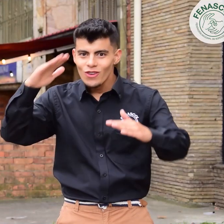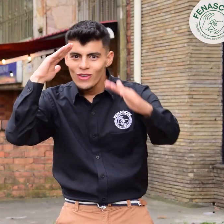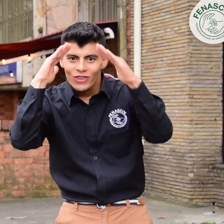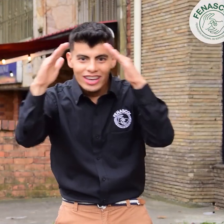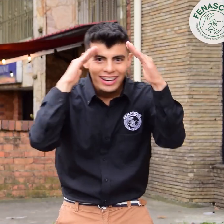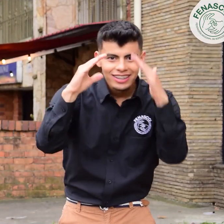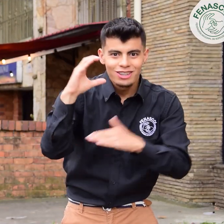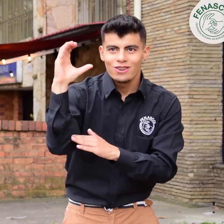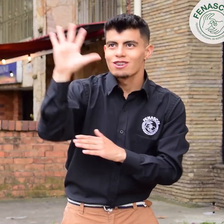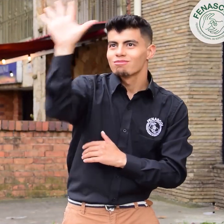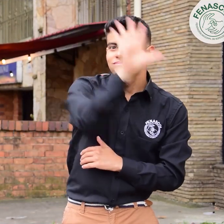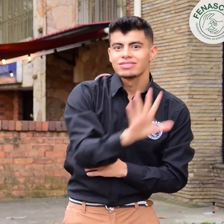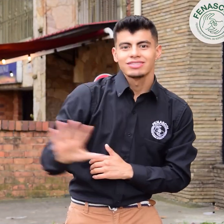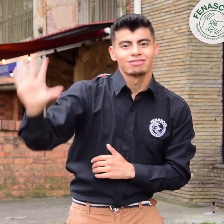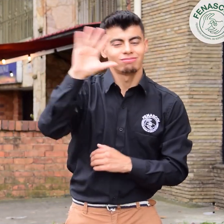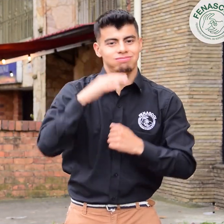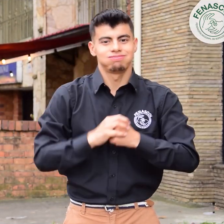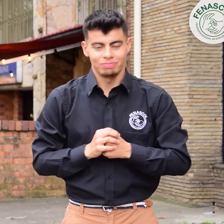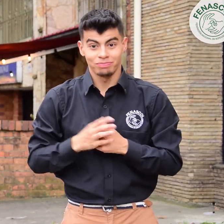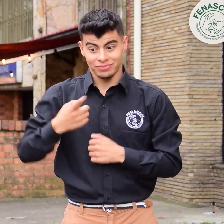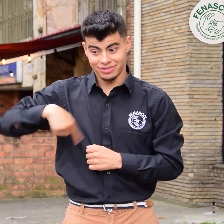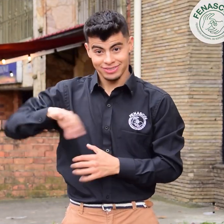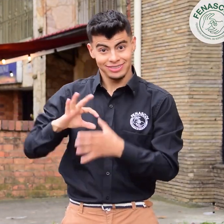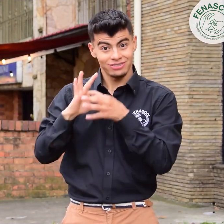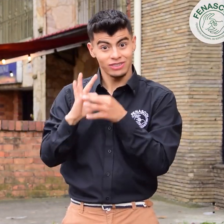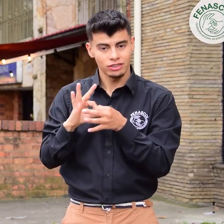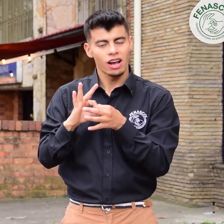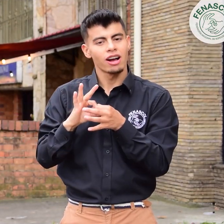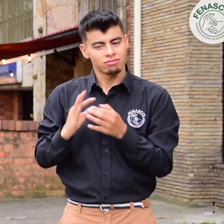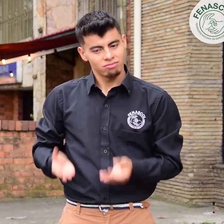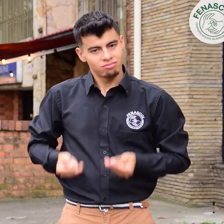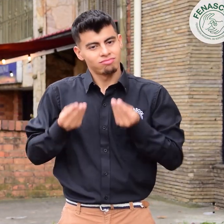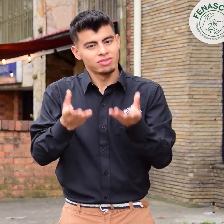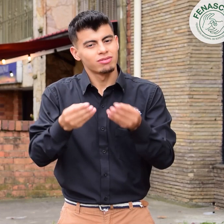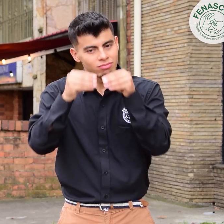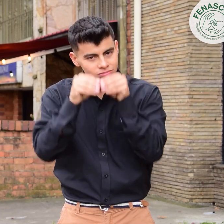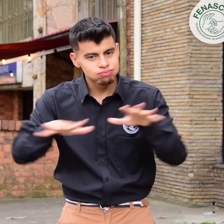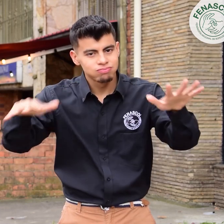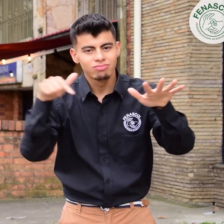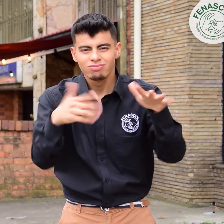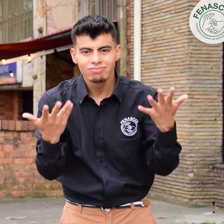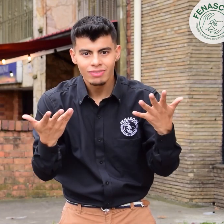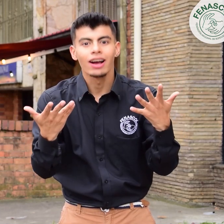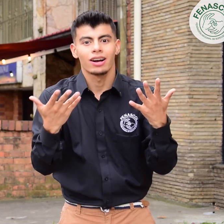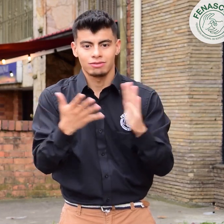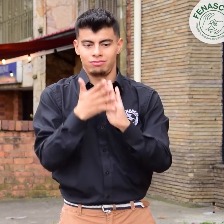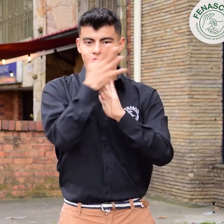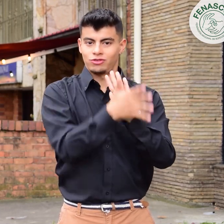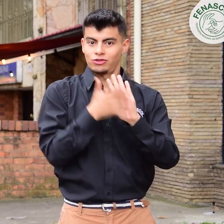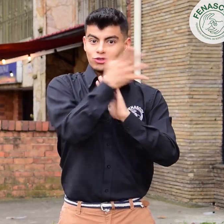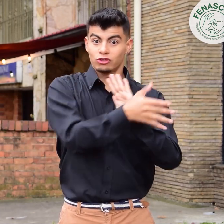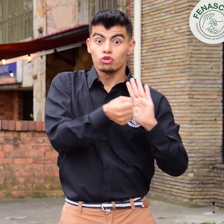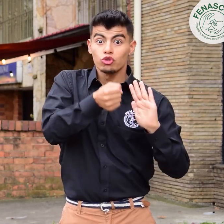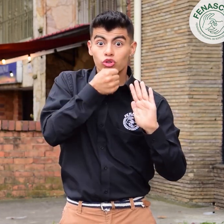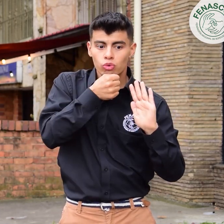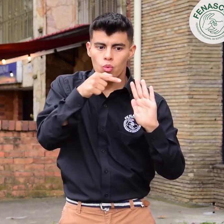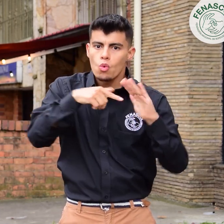Hola a todos en Colombia desde fenas call les traemos información de